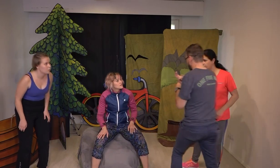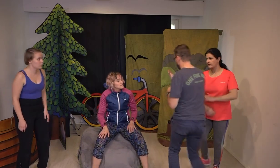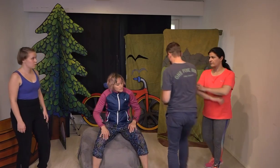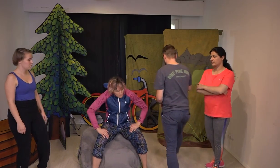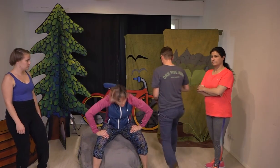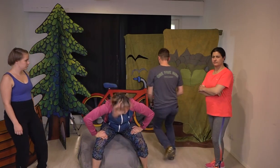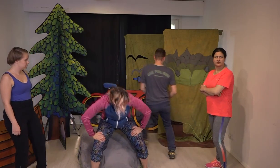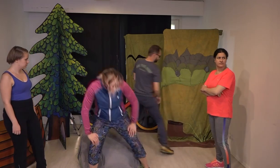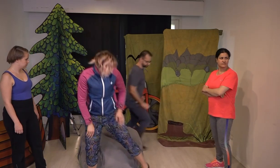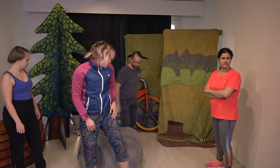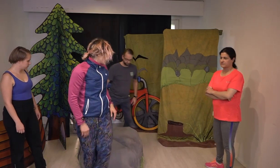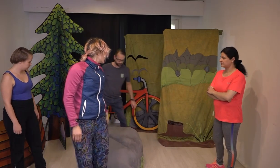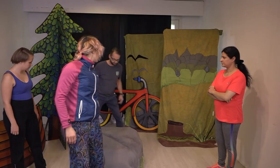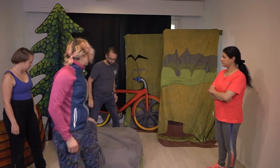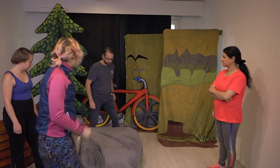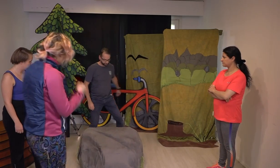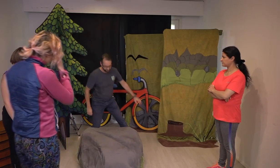Kato, mä näytän.